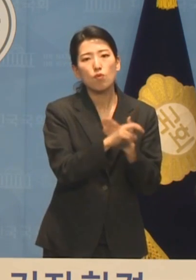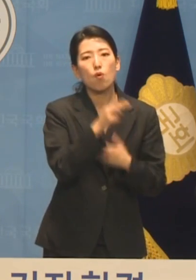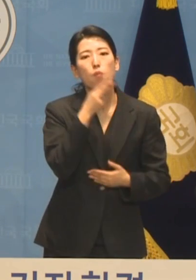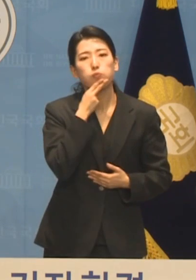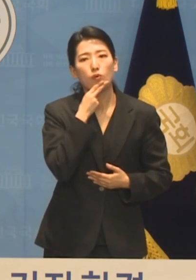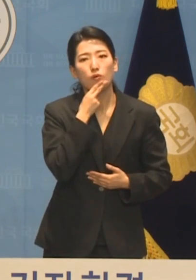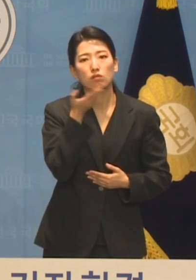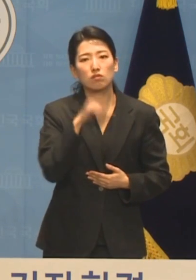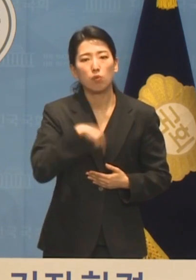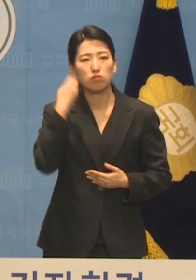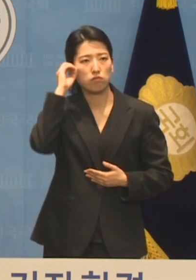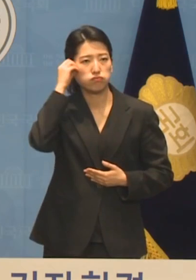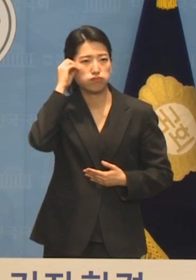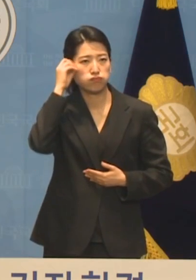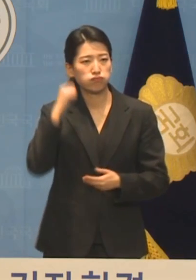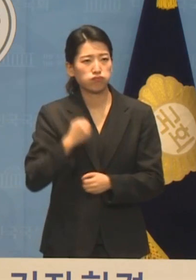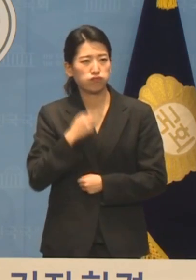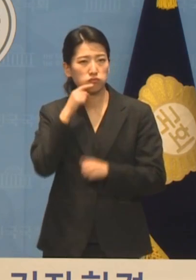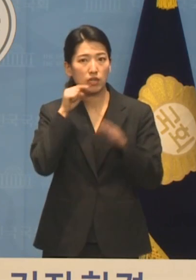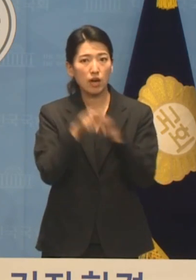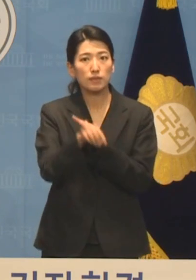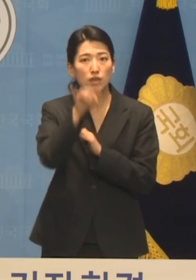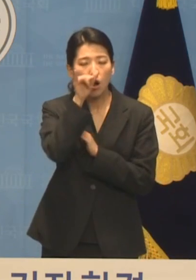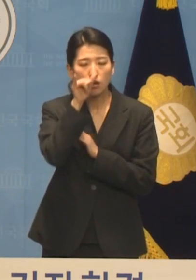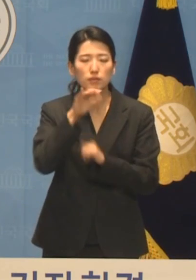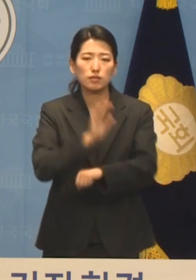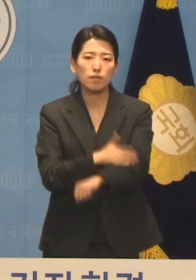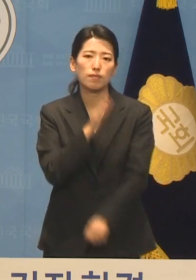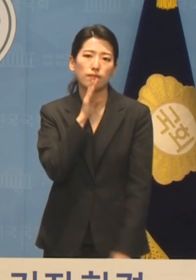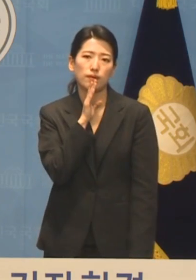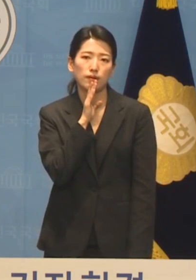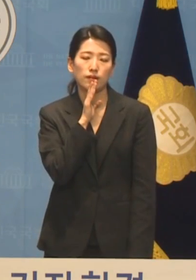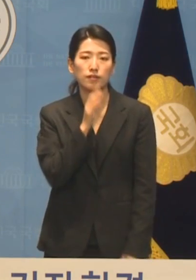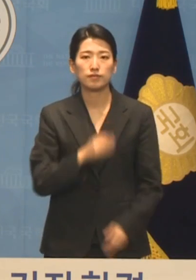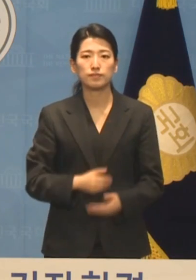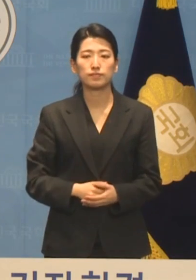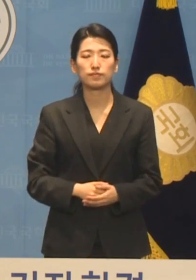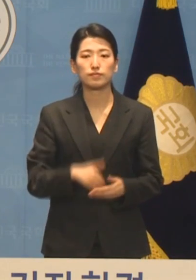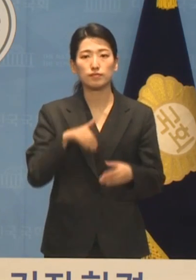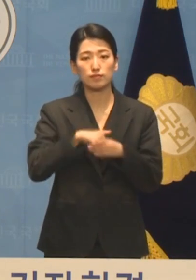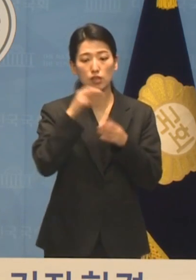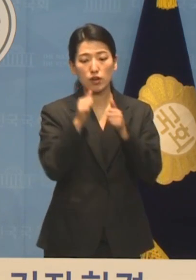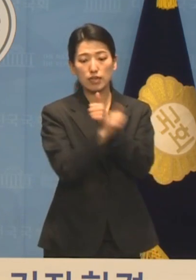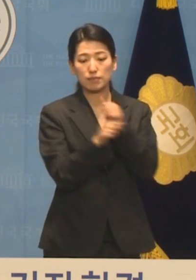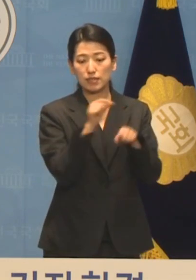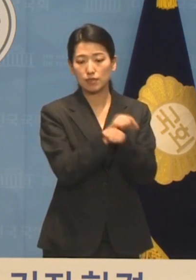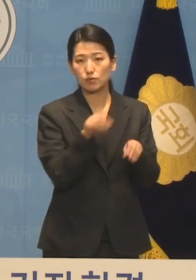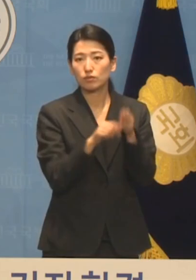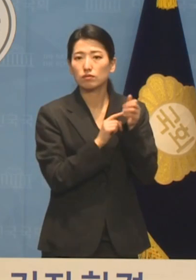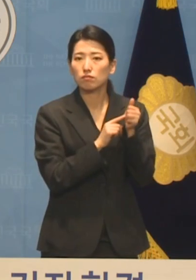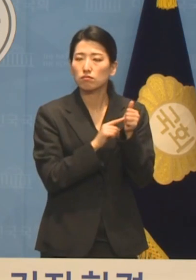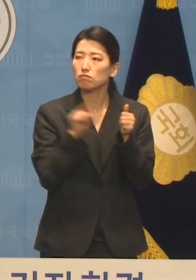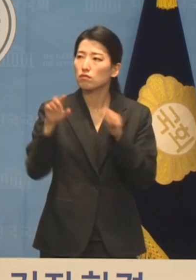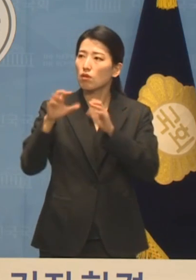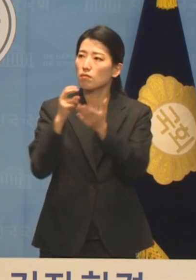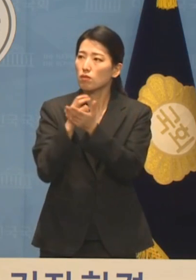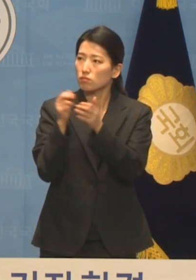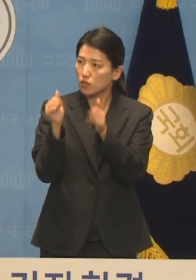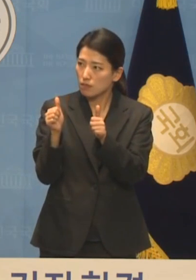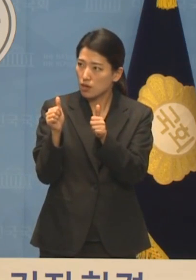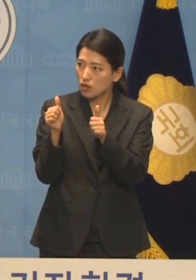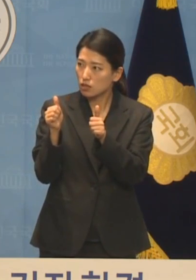이 계엄에 대하여 위헌 판단을 할 수 있습니다. 선관위 사무총장은 헌법재판소가 인정하면 투표자